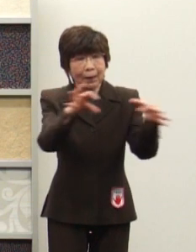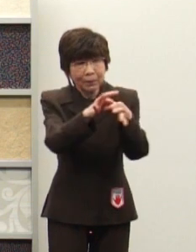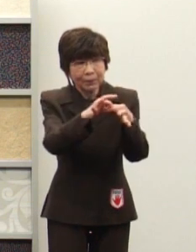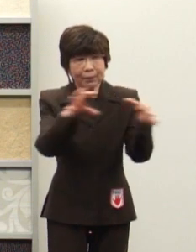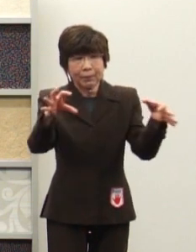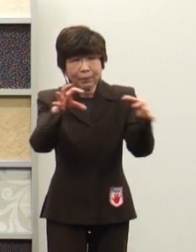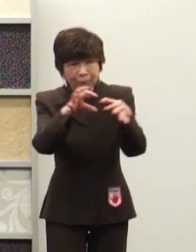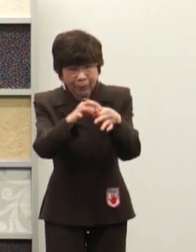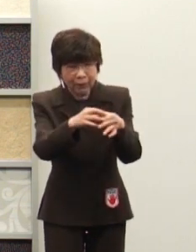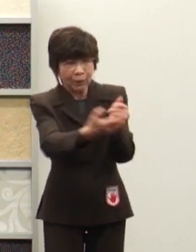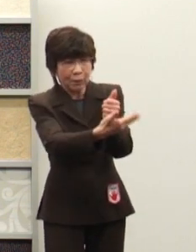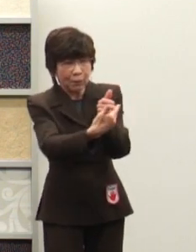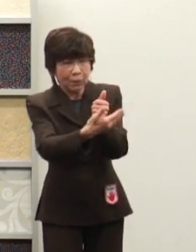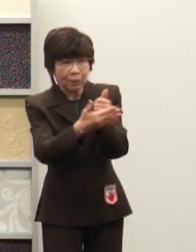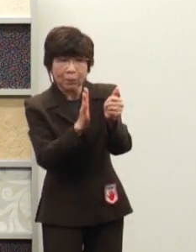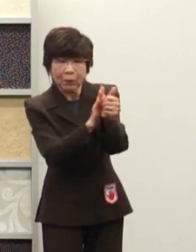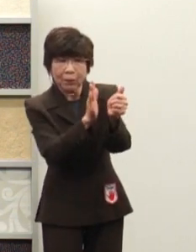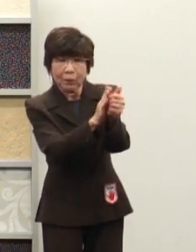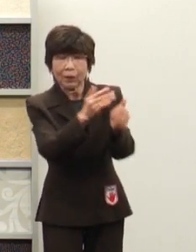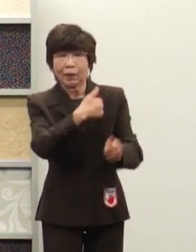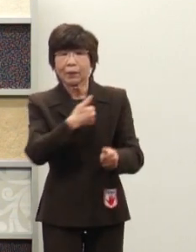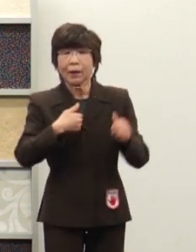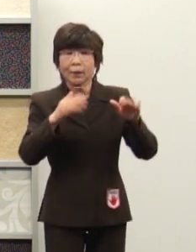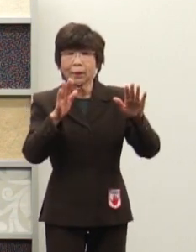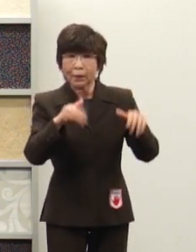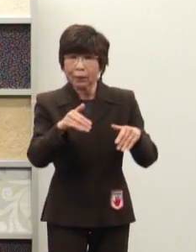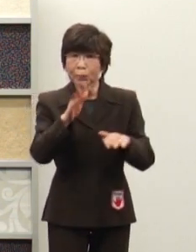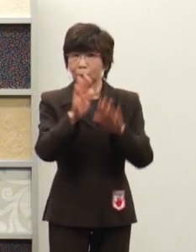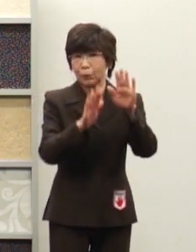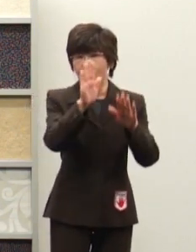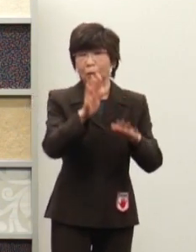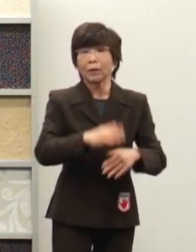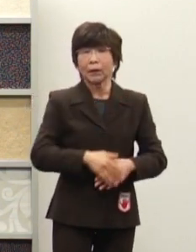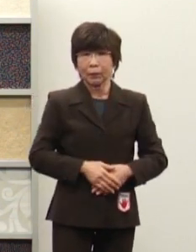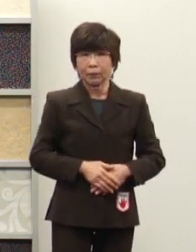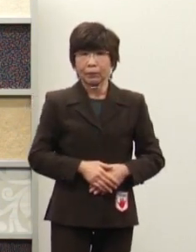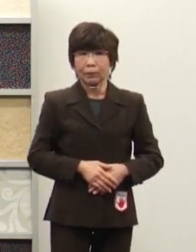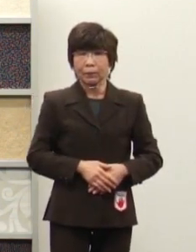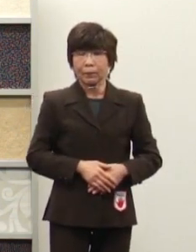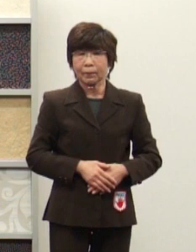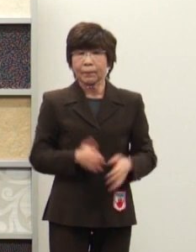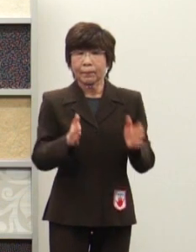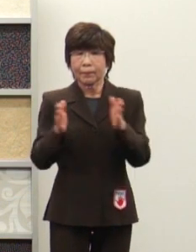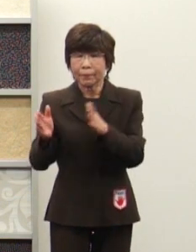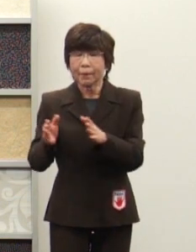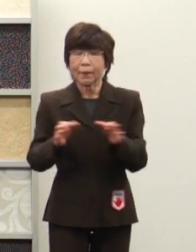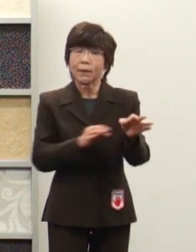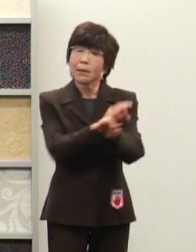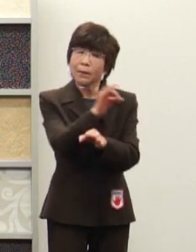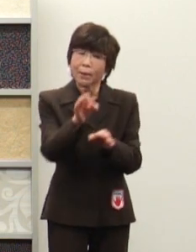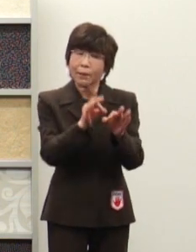況を思っています。また他方で経済に関してもですね、